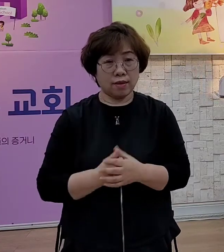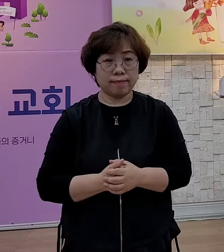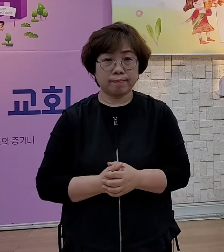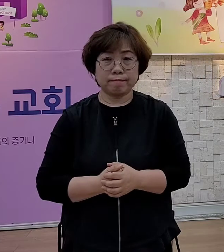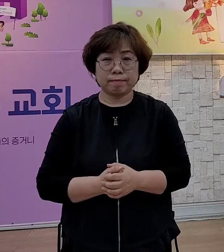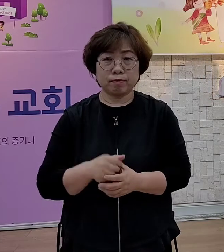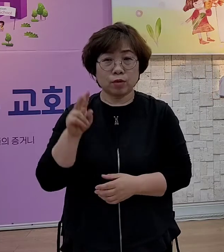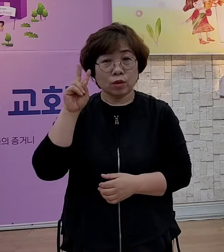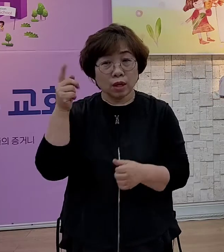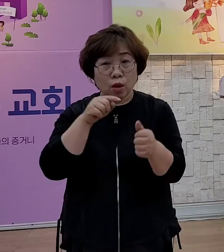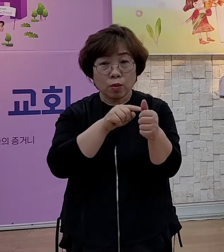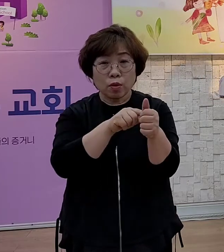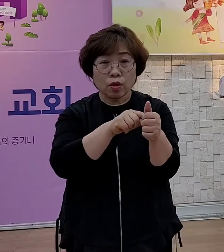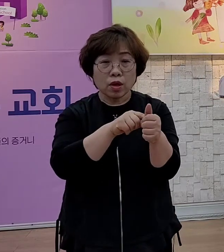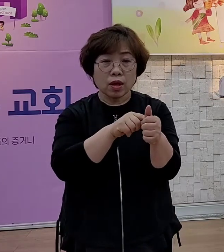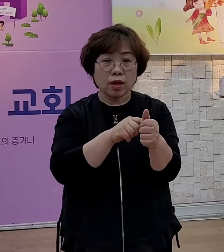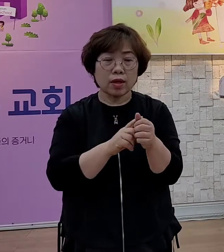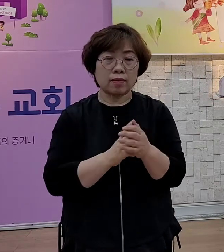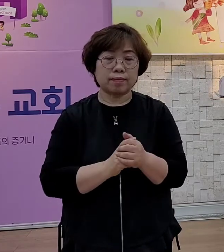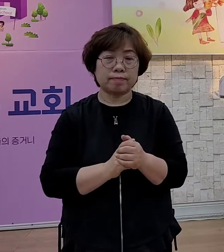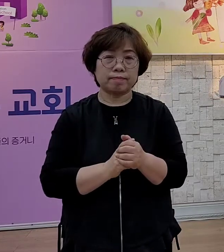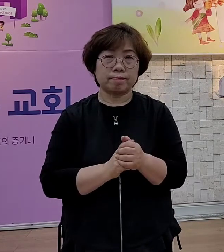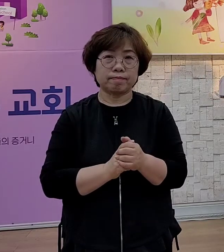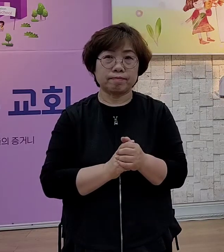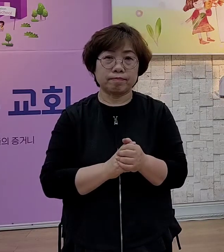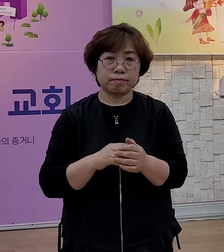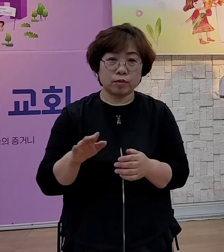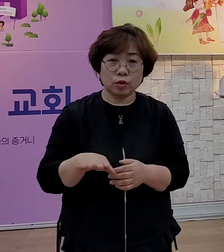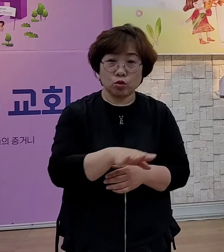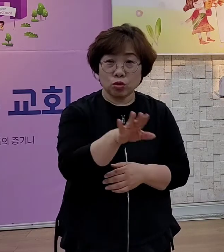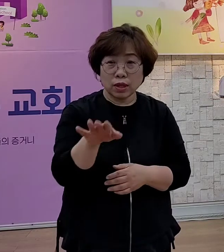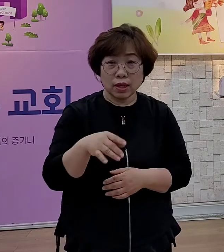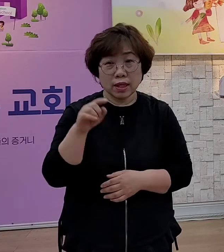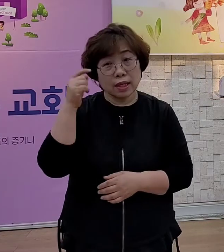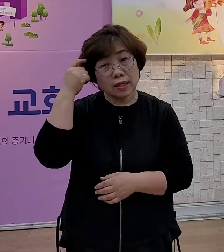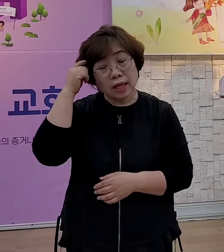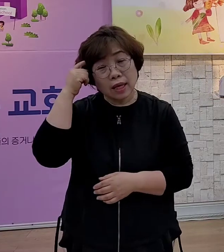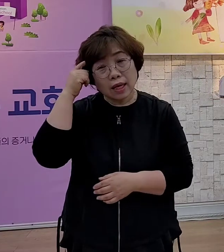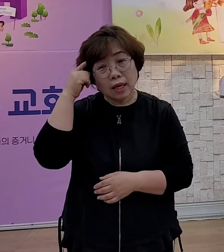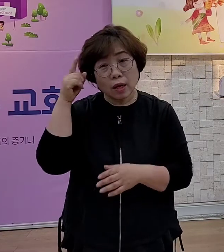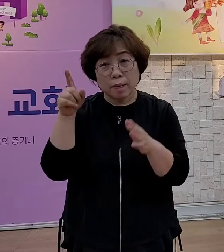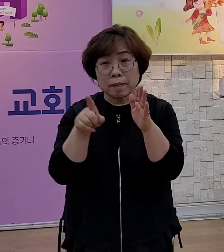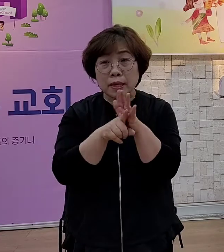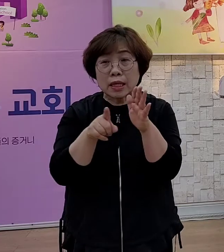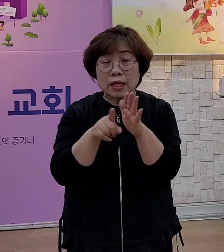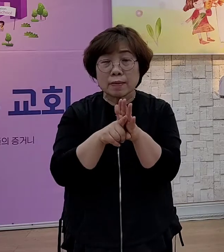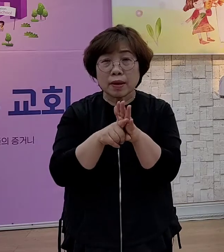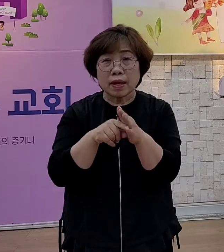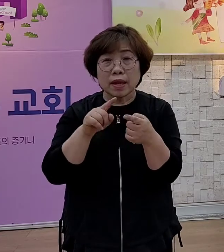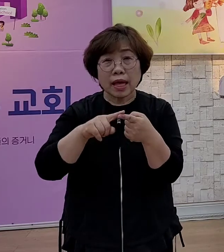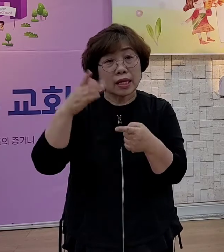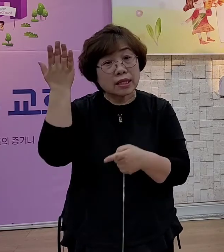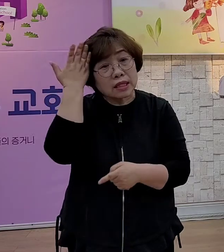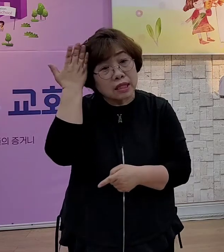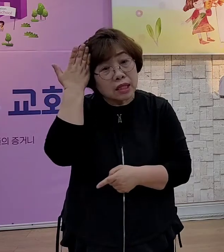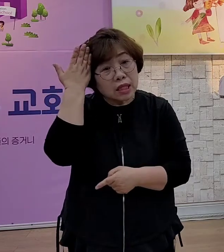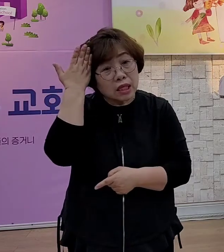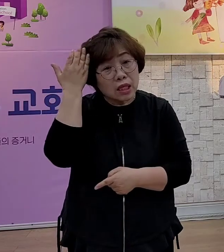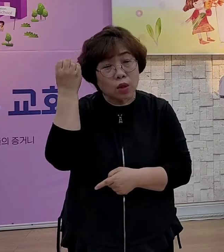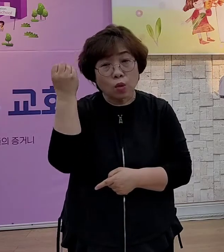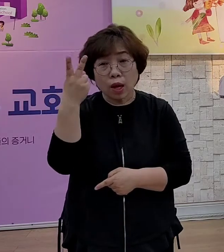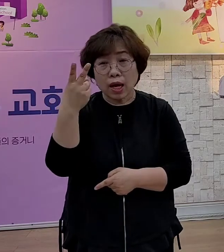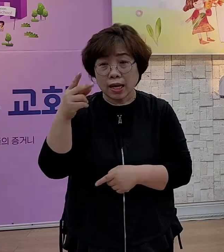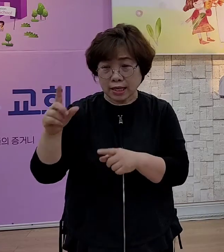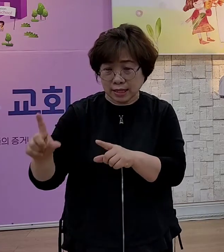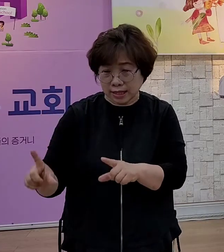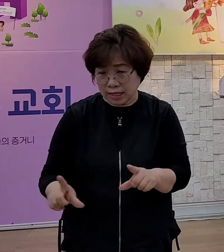먼저 우리에게 주신 메시지가 뭐냐면, 이 우리의 이론과 이 믿음이라는 이론 지식과 이 삶의 이